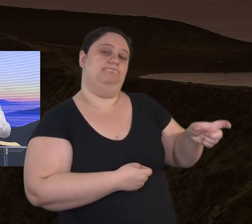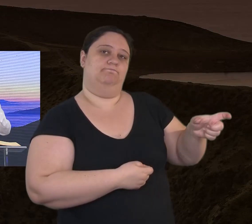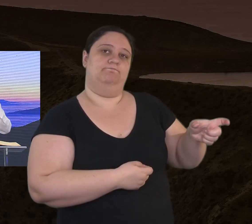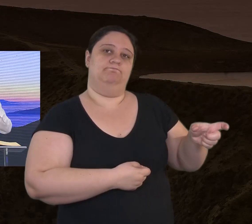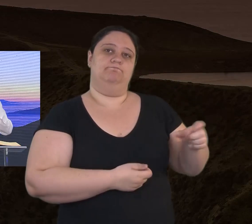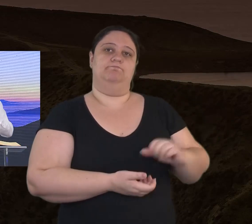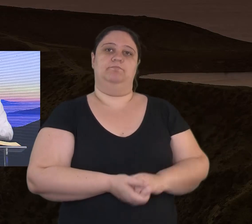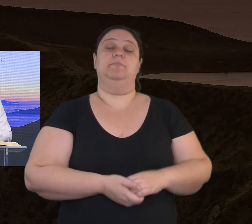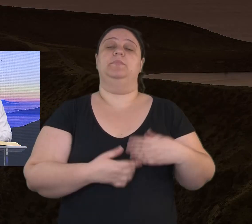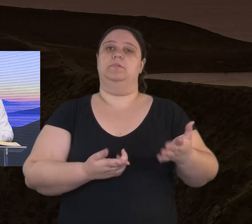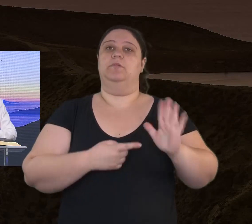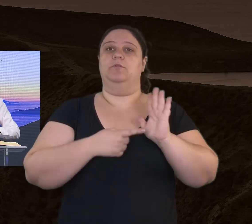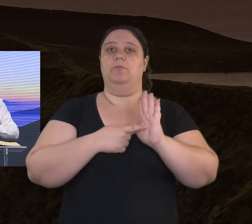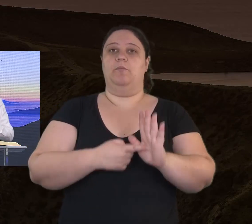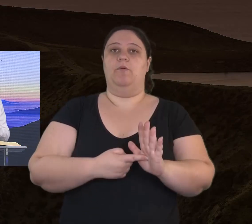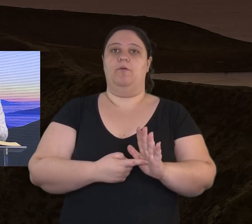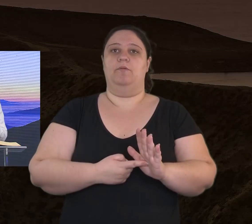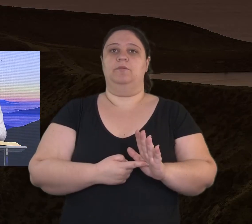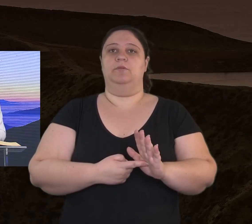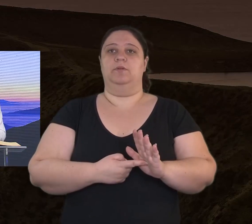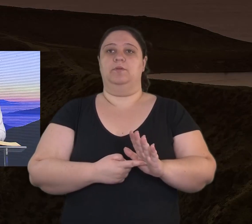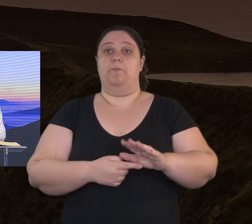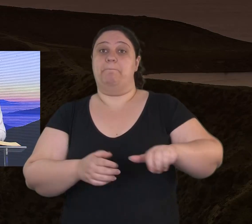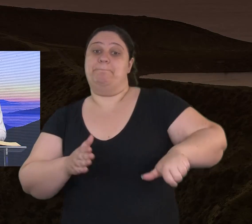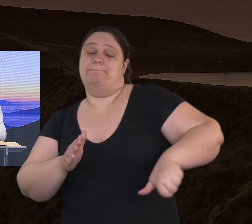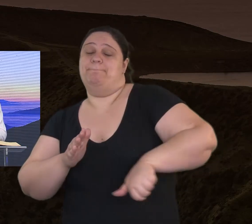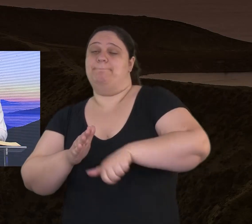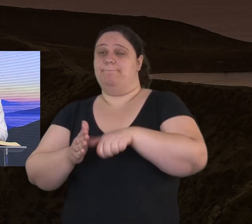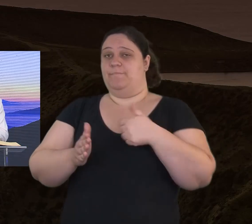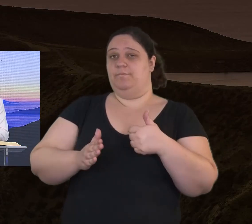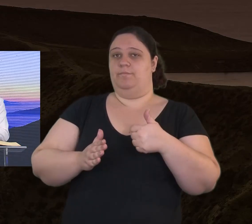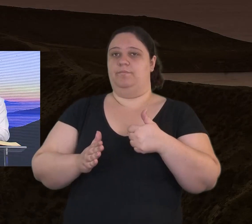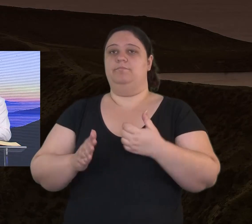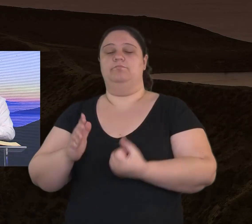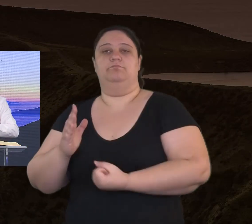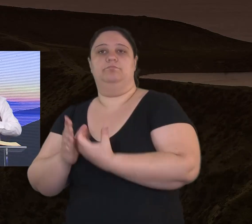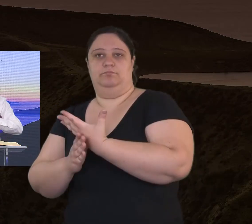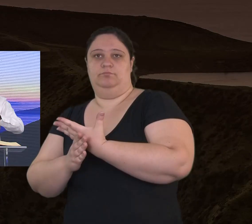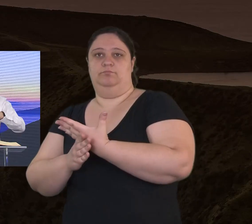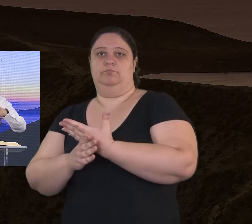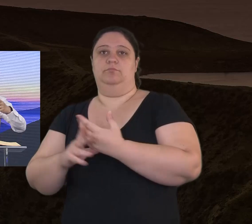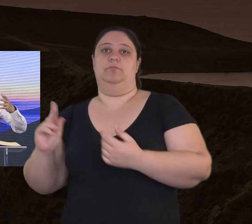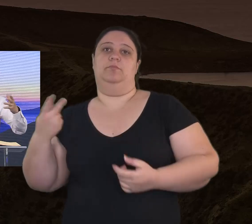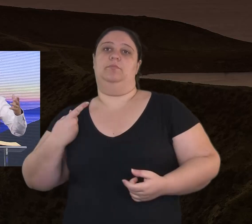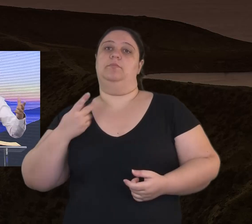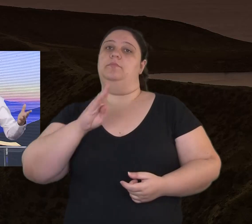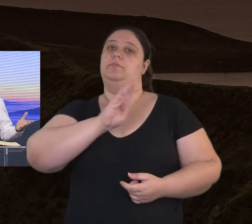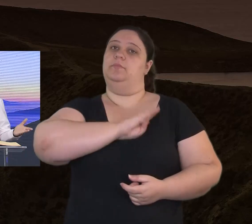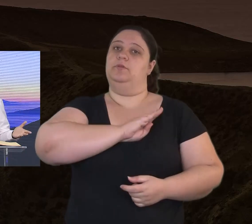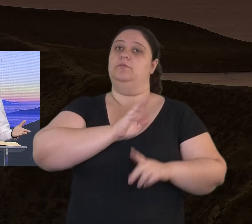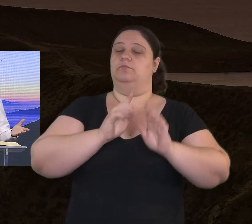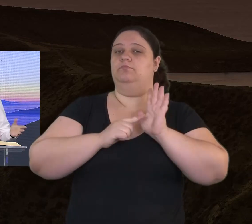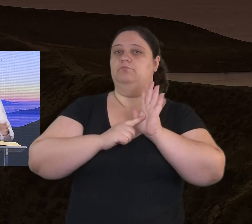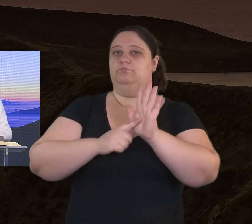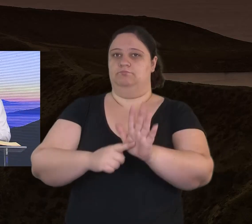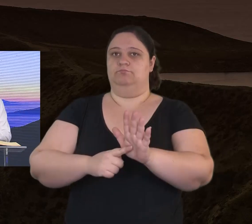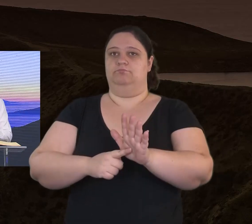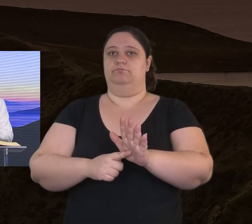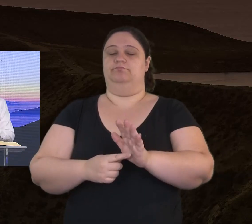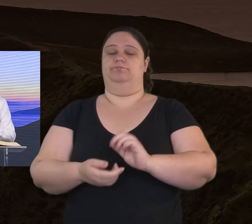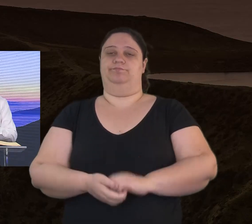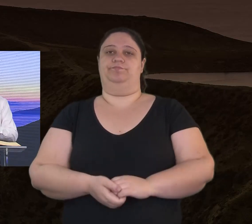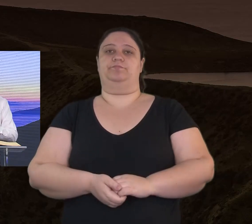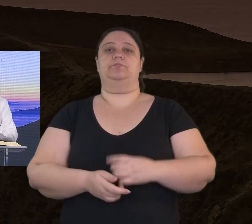o primogênito de toda a criação. E Hebreus nos desvenda esse enigma,